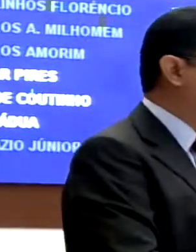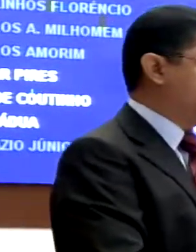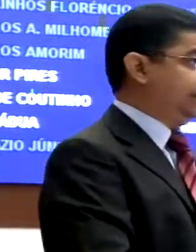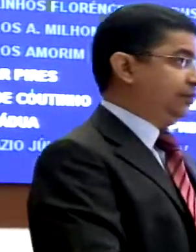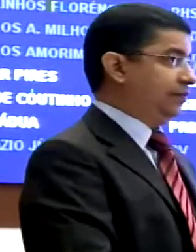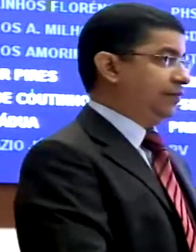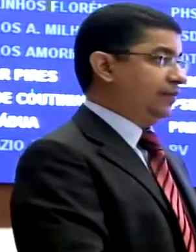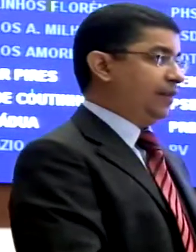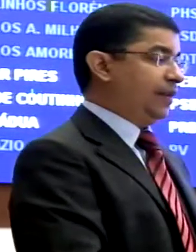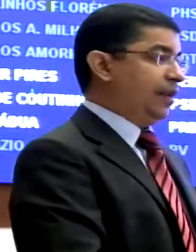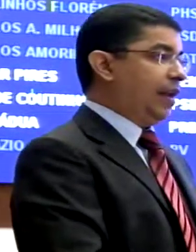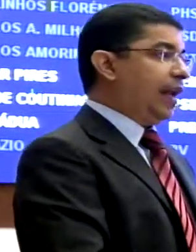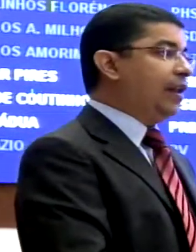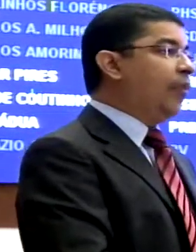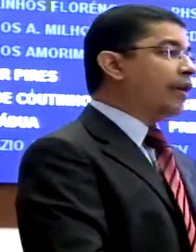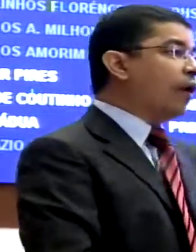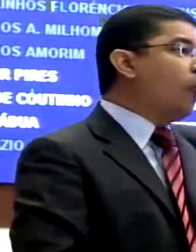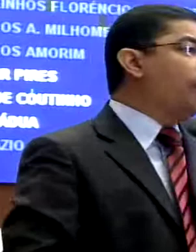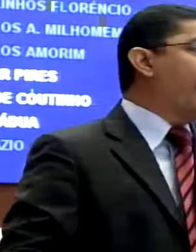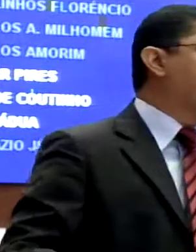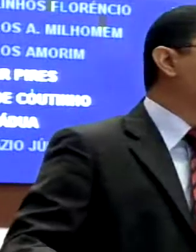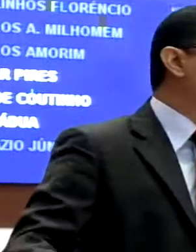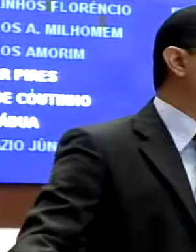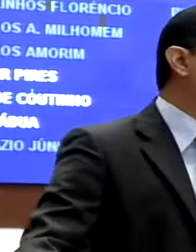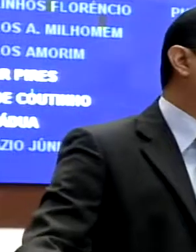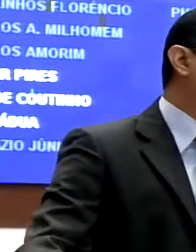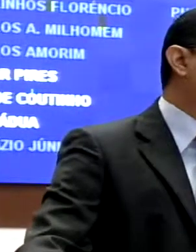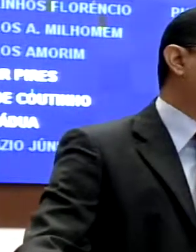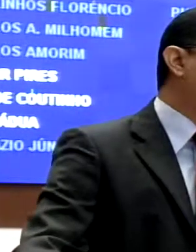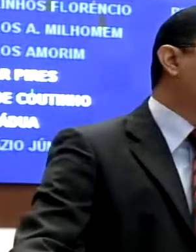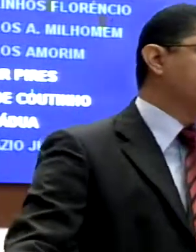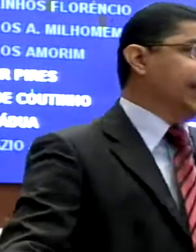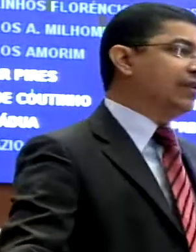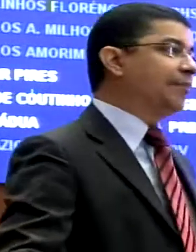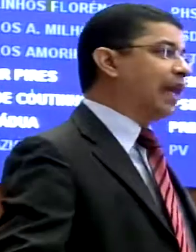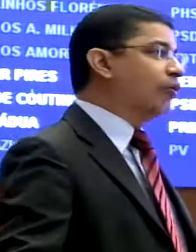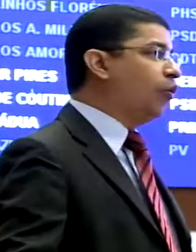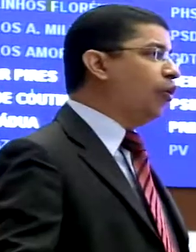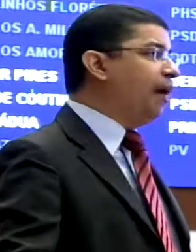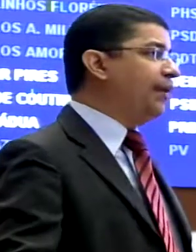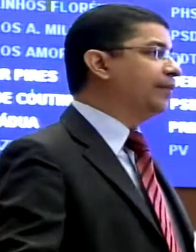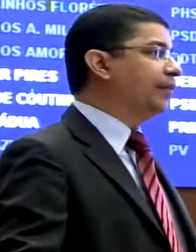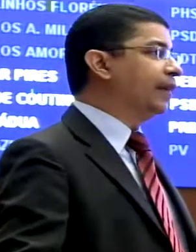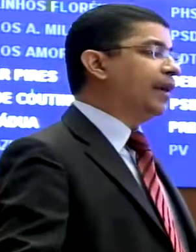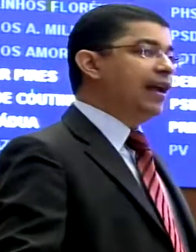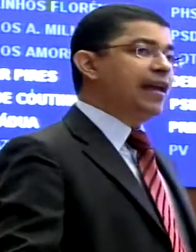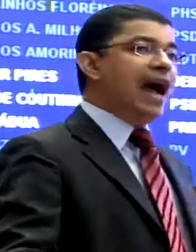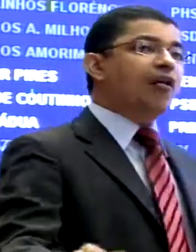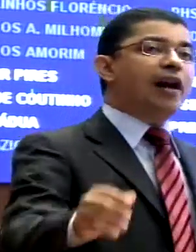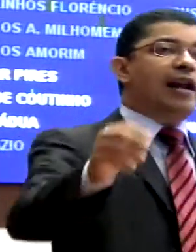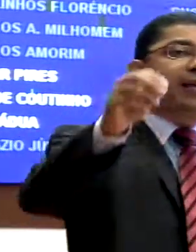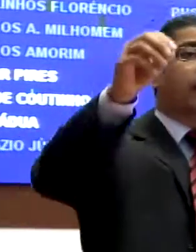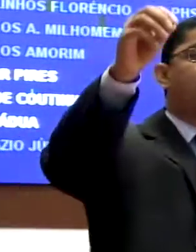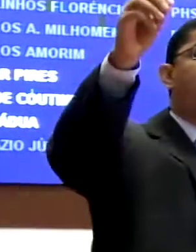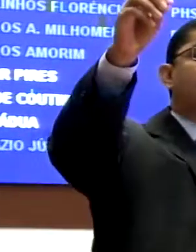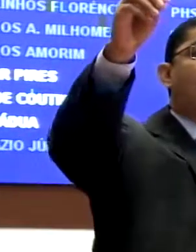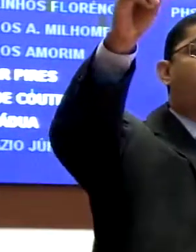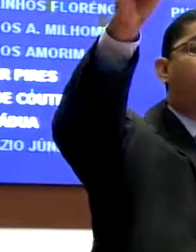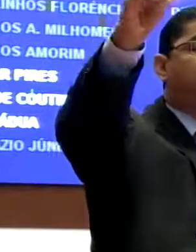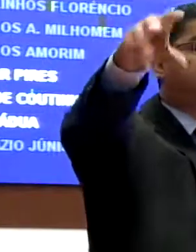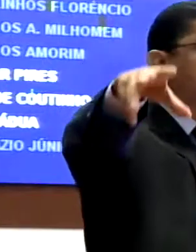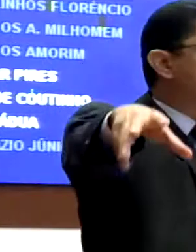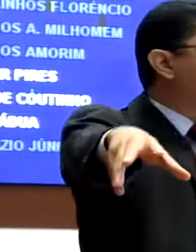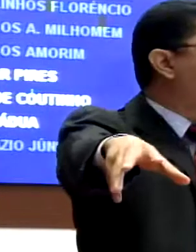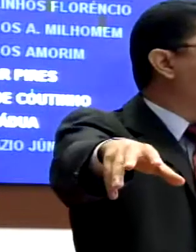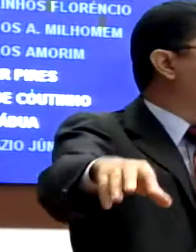adolescentes? Ele bota a culpa nos traficantes, como disse aqui o deputado Rubem, e agora ele resolveu botar a